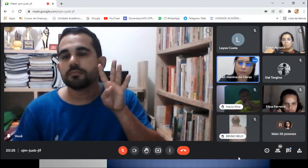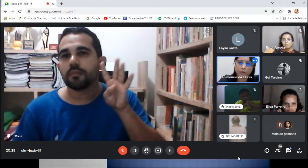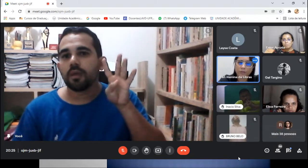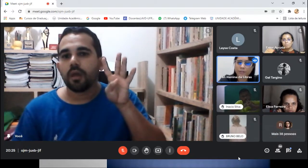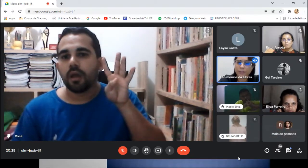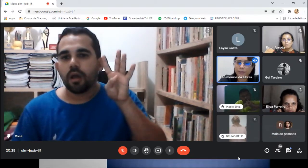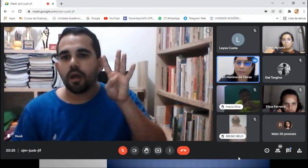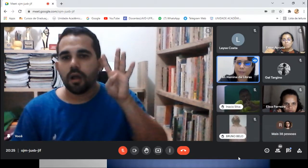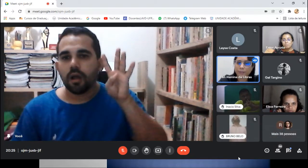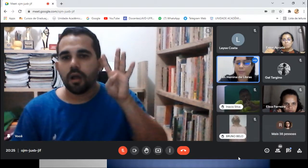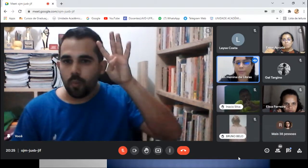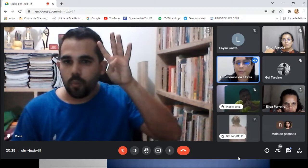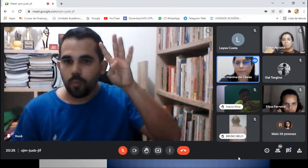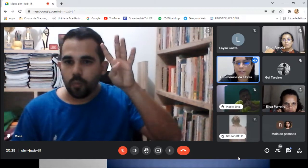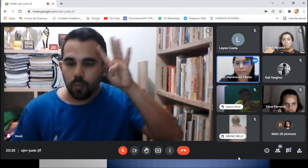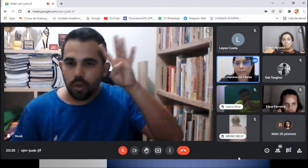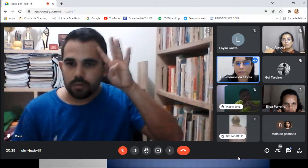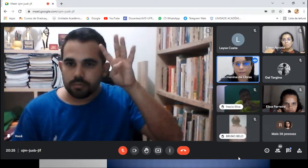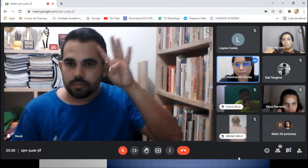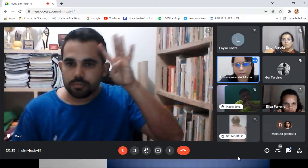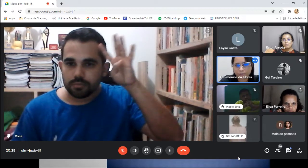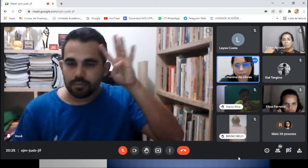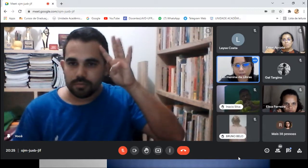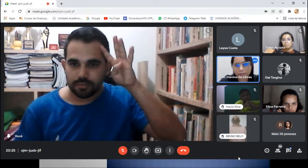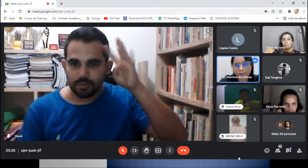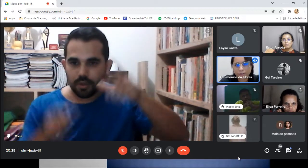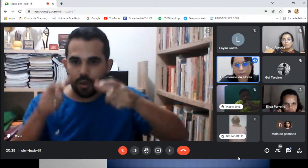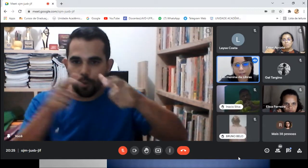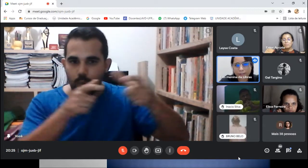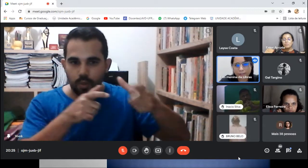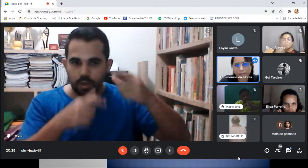Outro sinal aqui para mostrar para vocês. Sinal de quarta-feira.